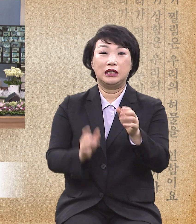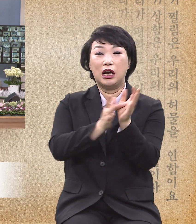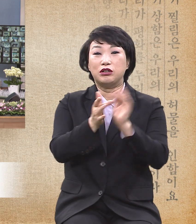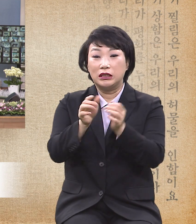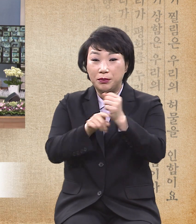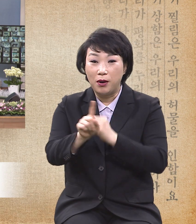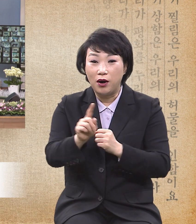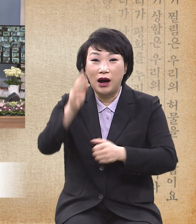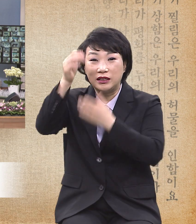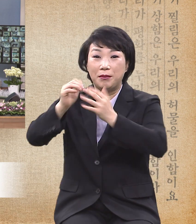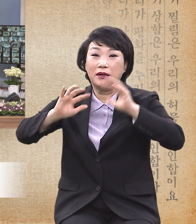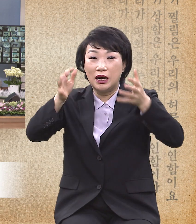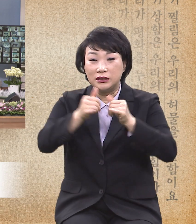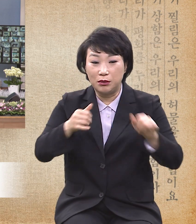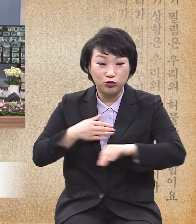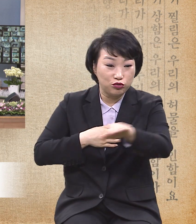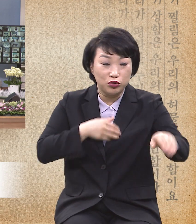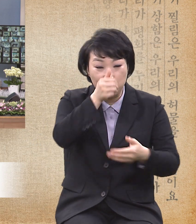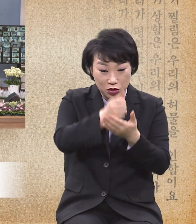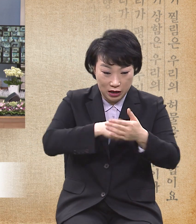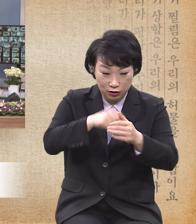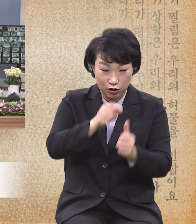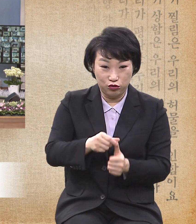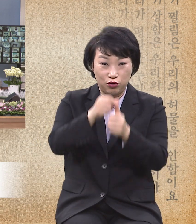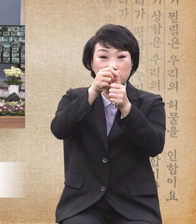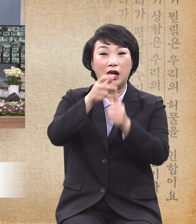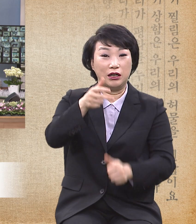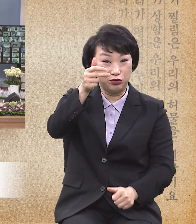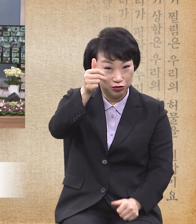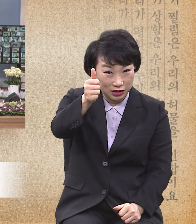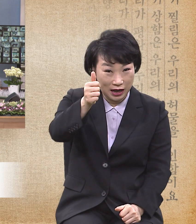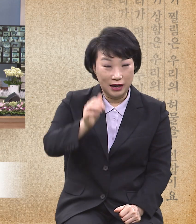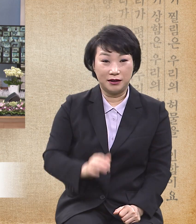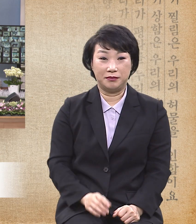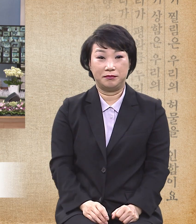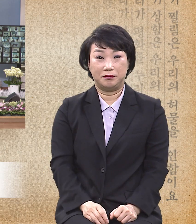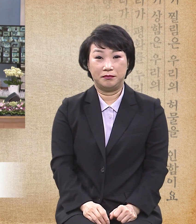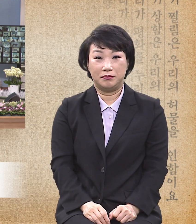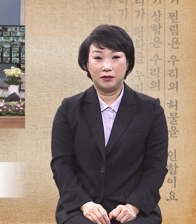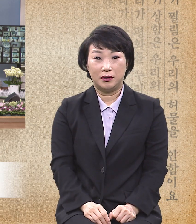그가 자기 백성을 저희 죄에서 구원할 자이십니다 합니다.